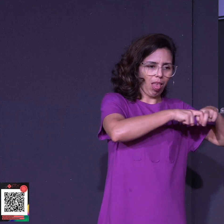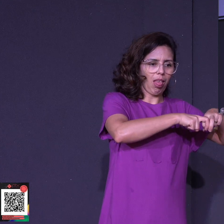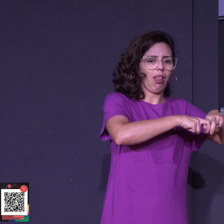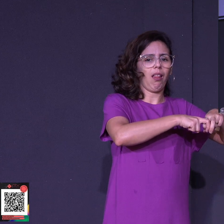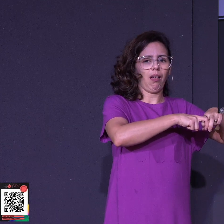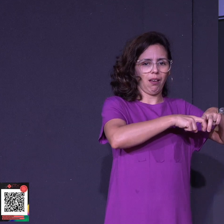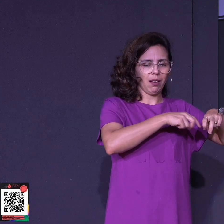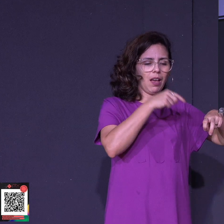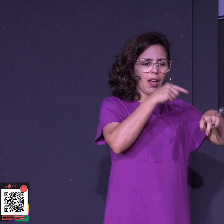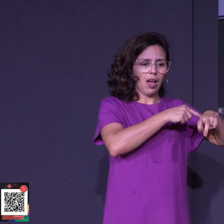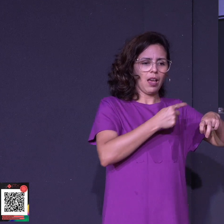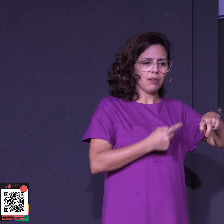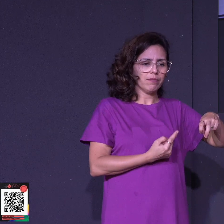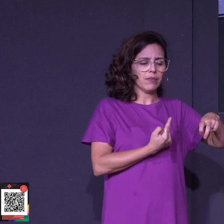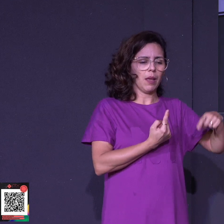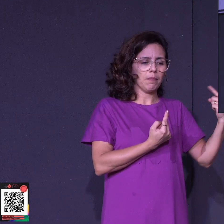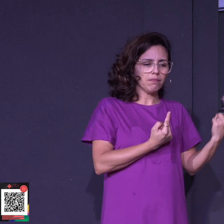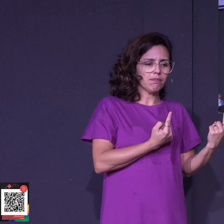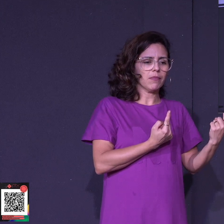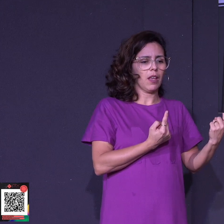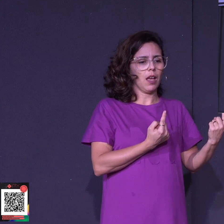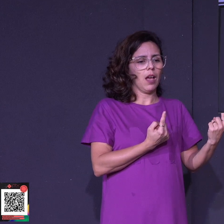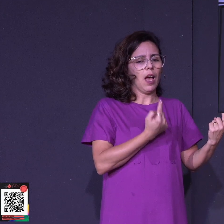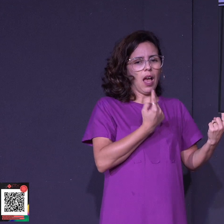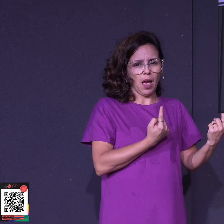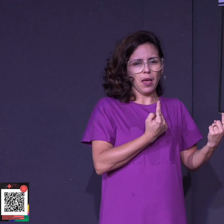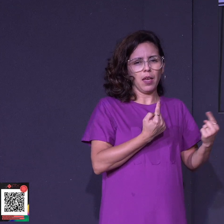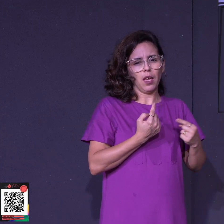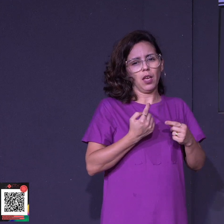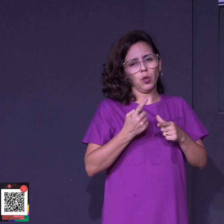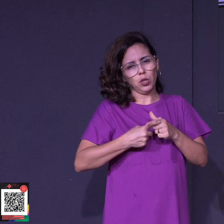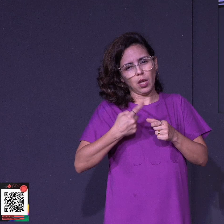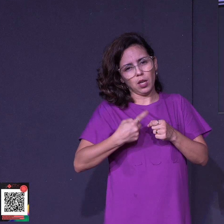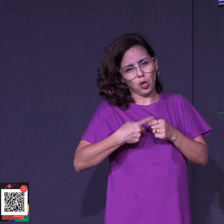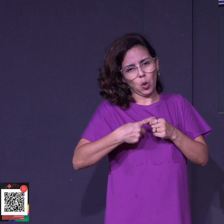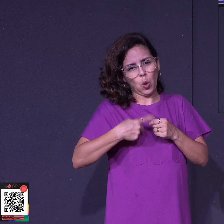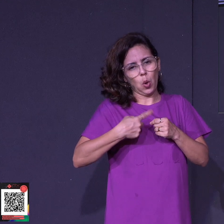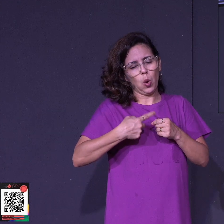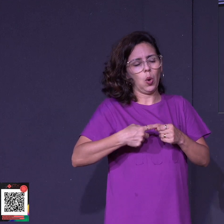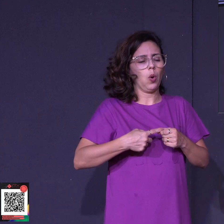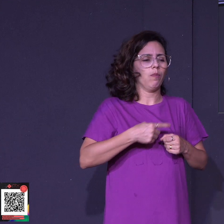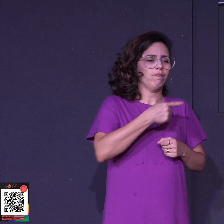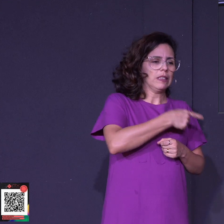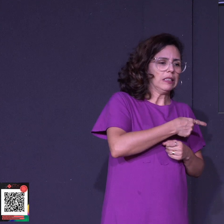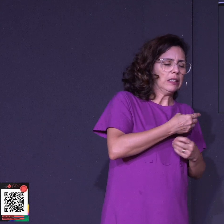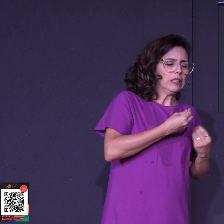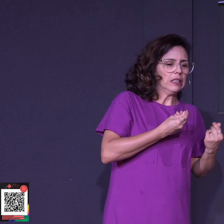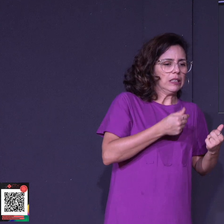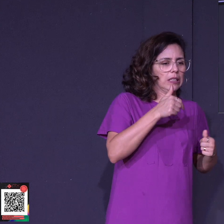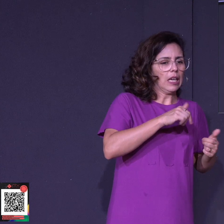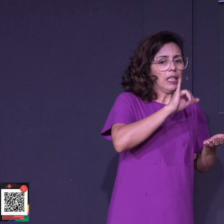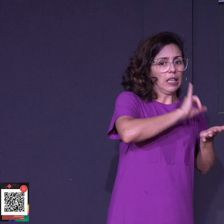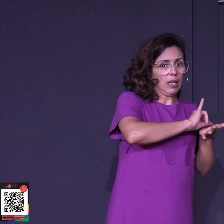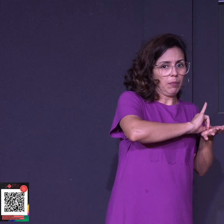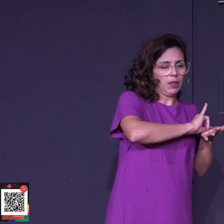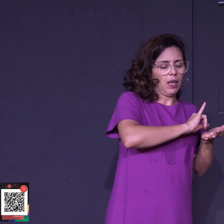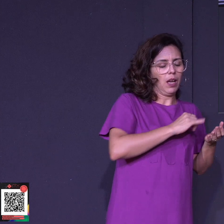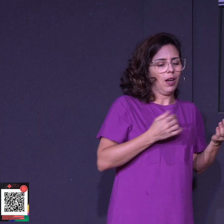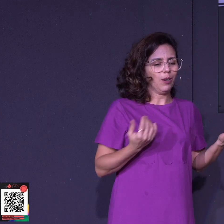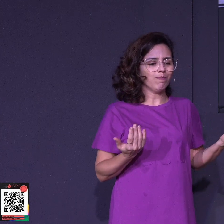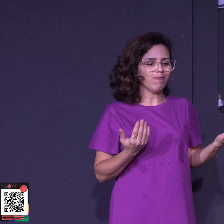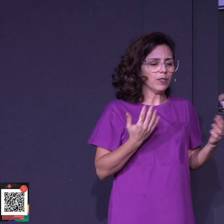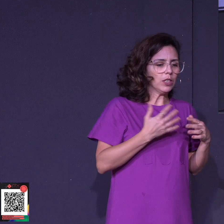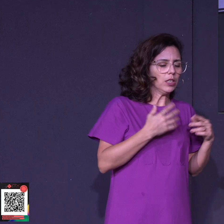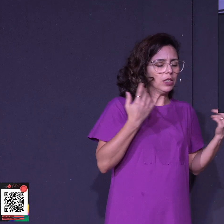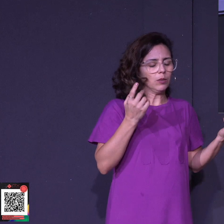para não sei o que lá, ligou, morava no interior. Aí pense numa dificuldade. E entrou em contato, ia pagar, e Deus deu uma palavra